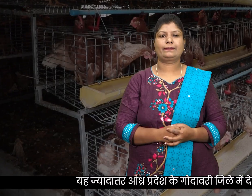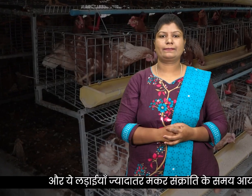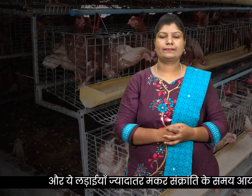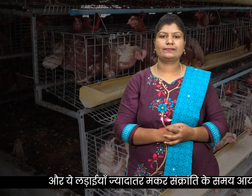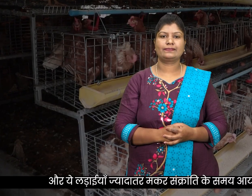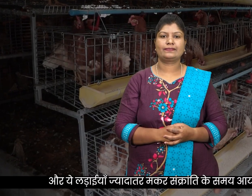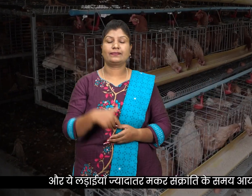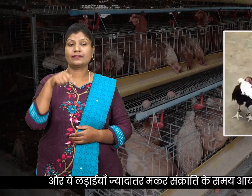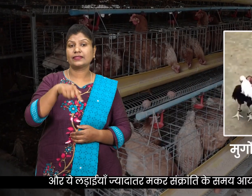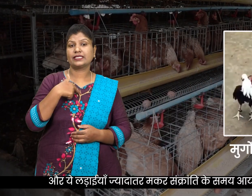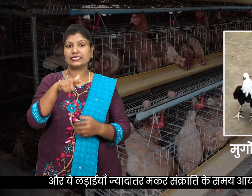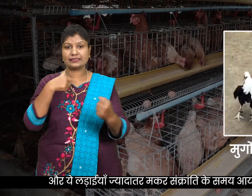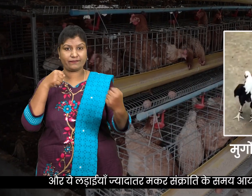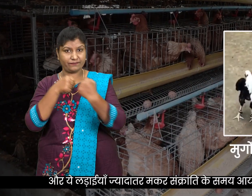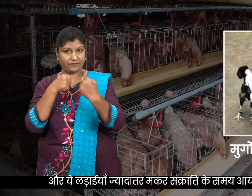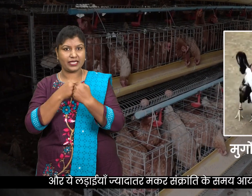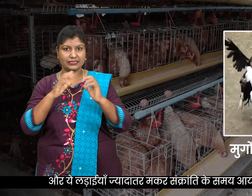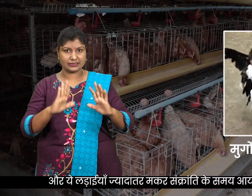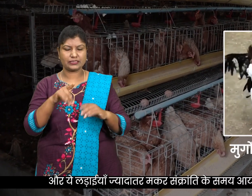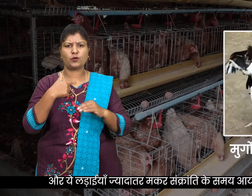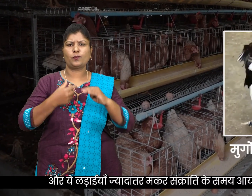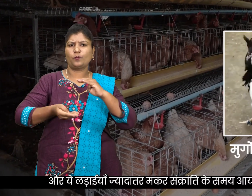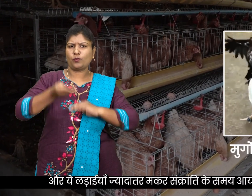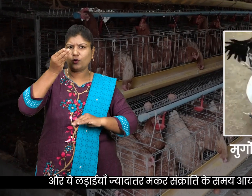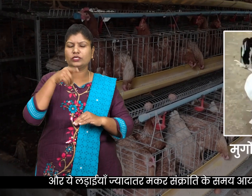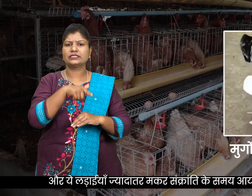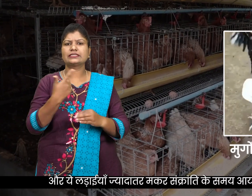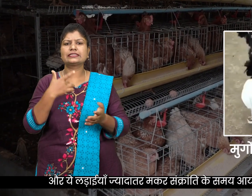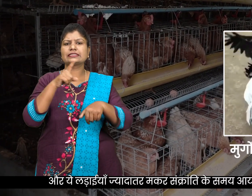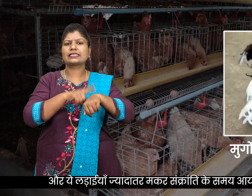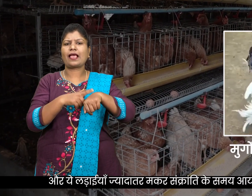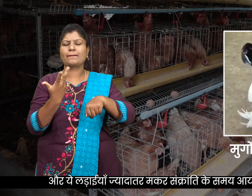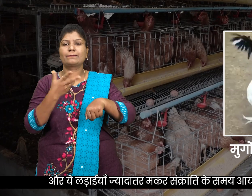और ये लड़ाइयाँ ज़्यादातर मकर संक्रांति के समय आयोजित की जाती है।